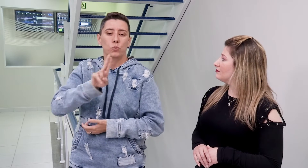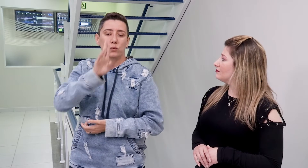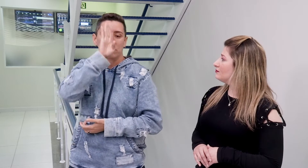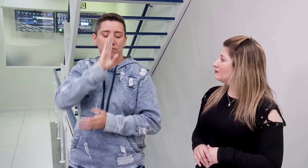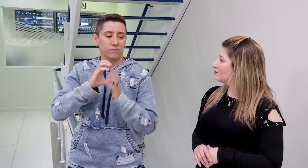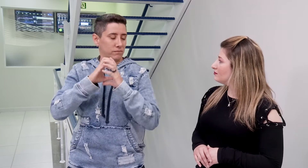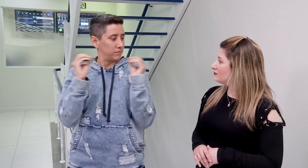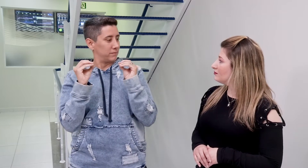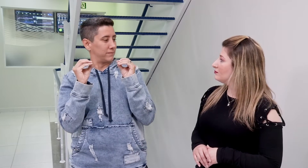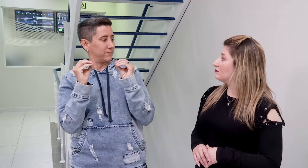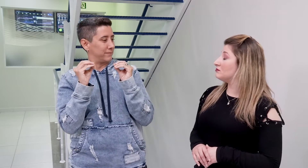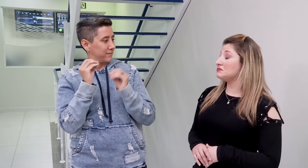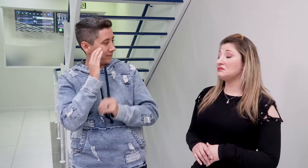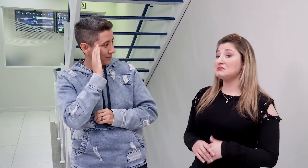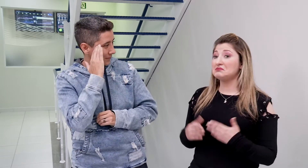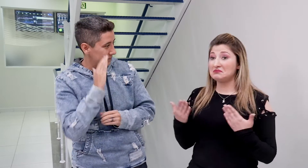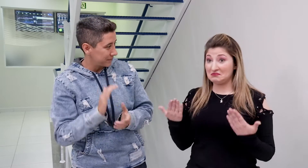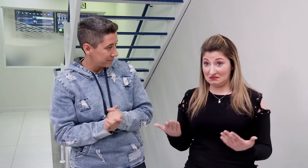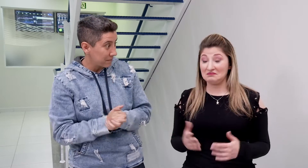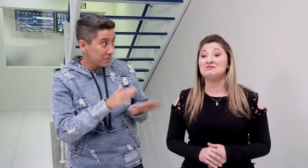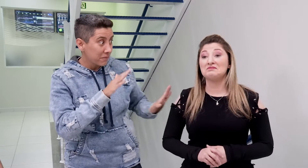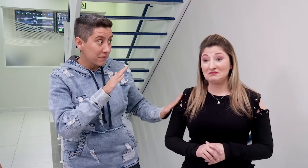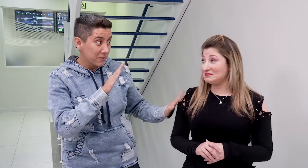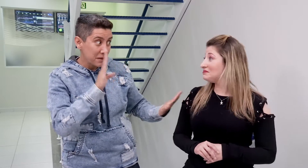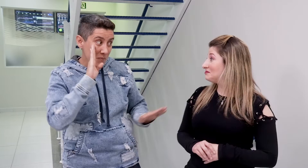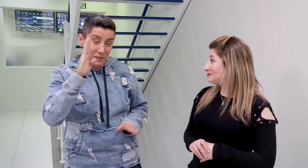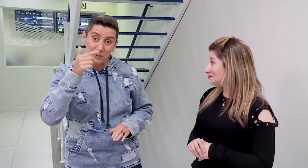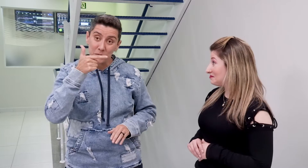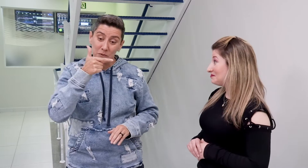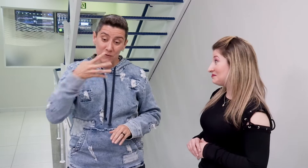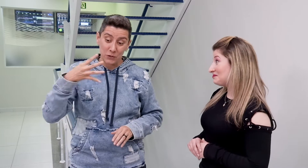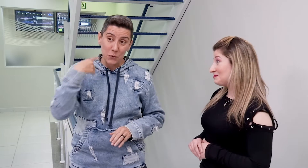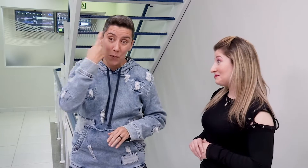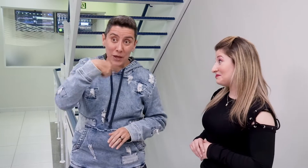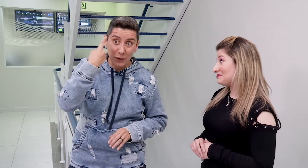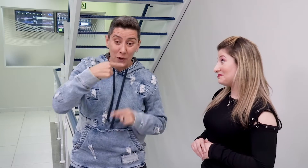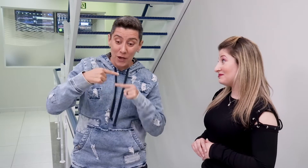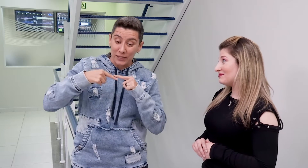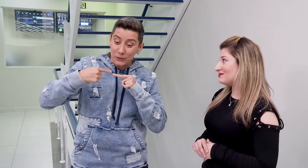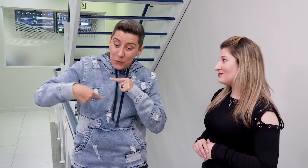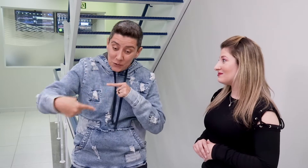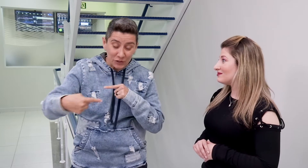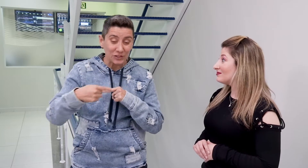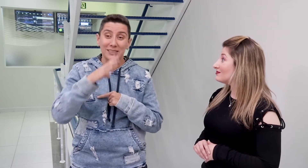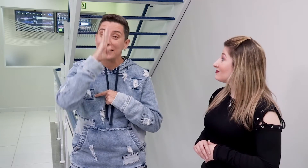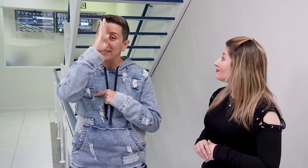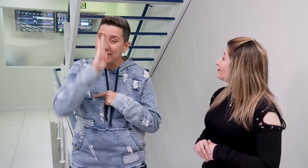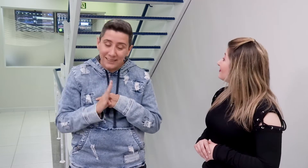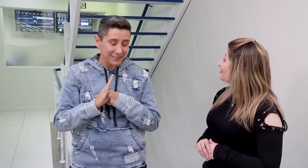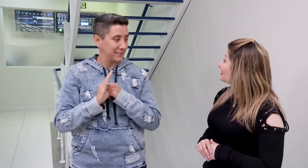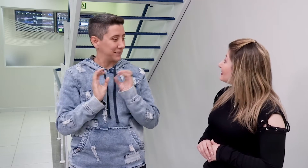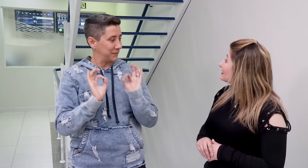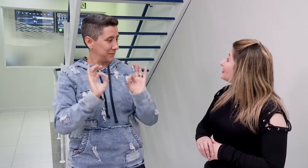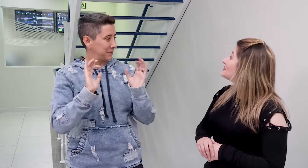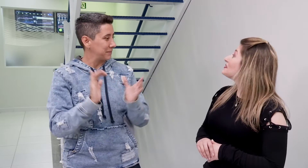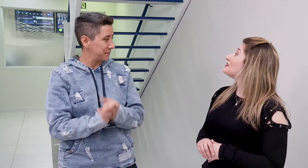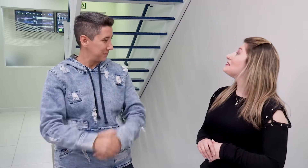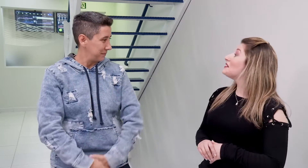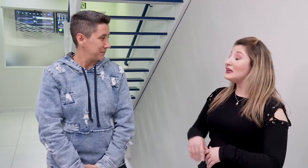oferece. Através disso, o surdo pode utilizar. Para o surdo, é de graça. E é 24 horas, não para. É uma central que